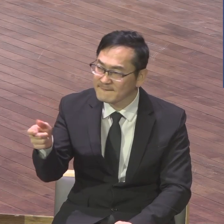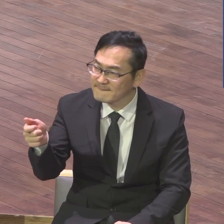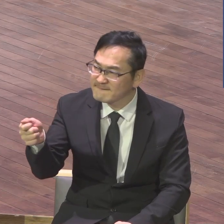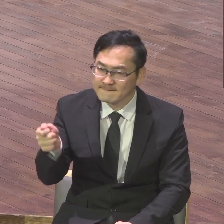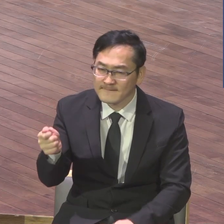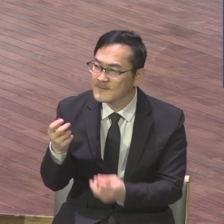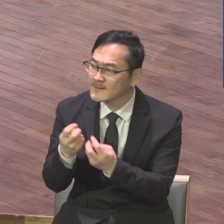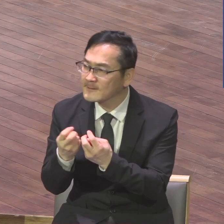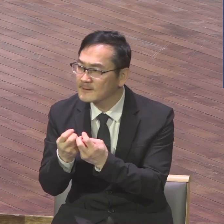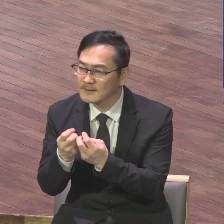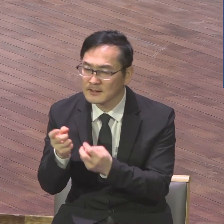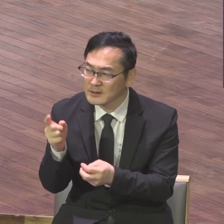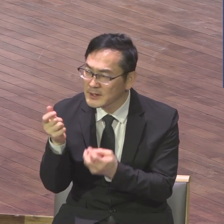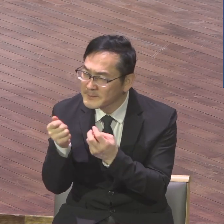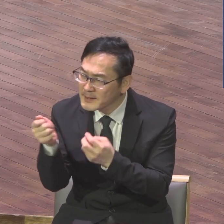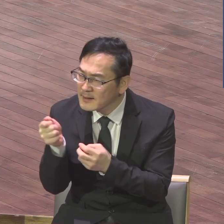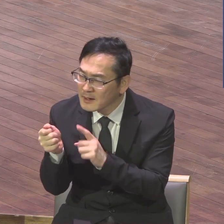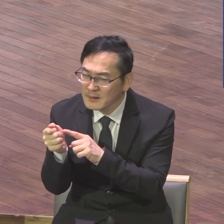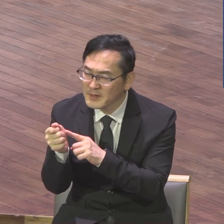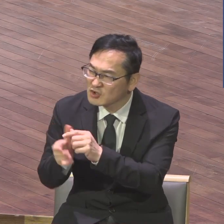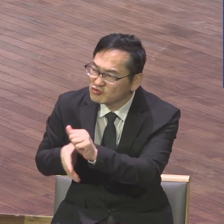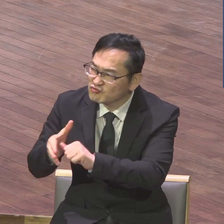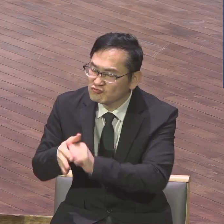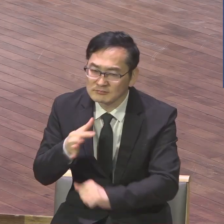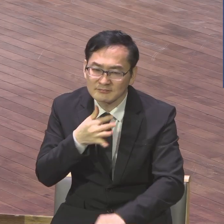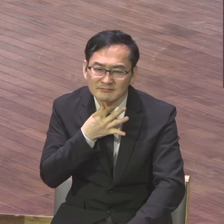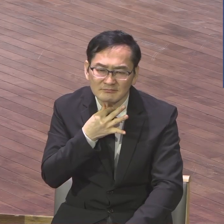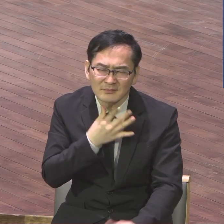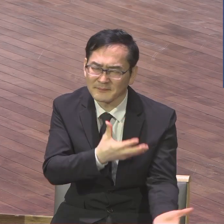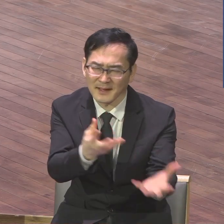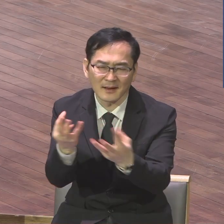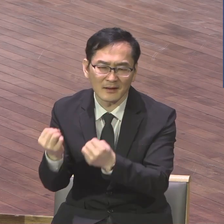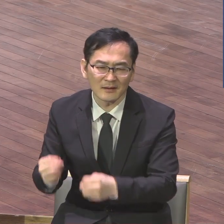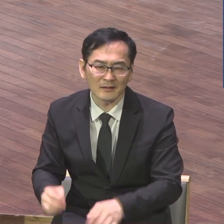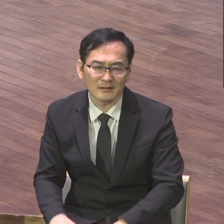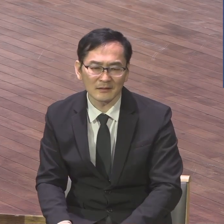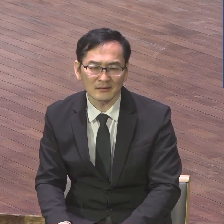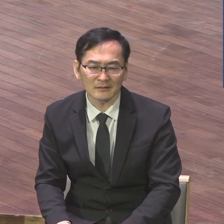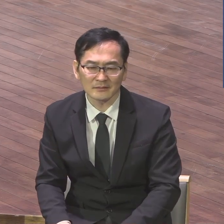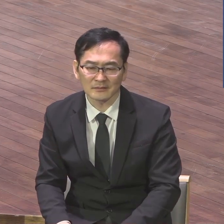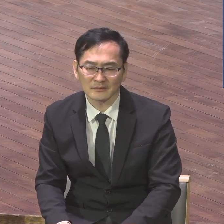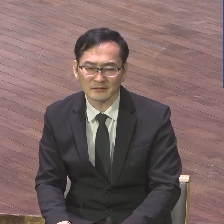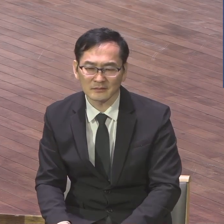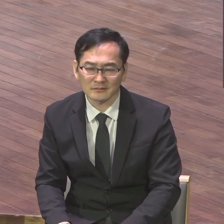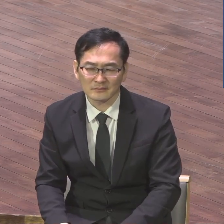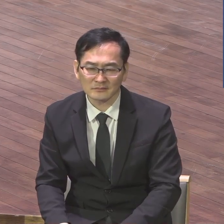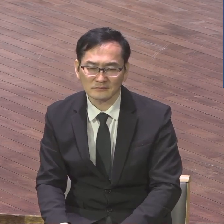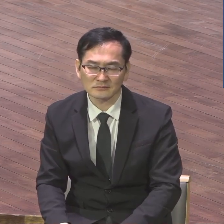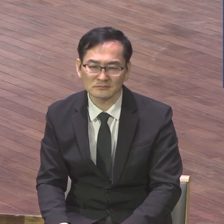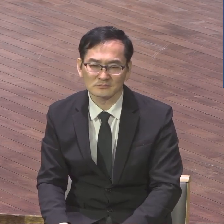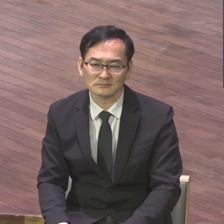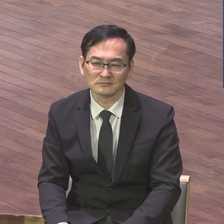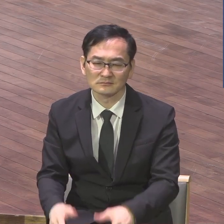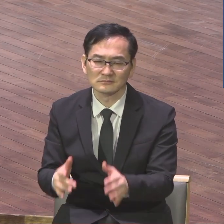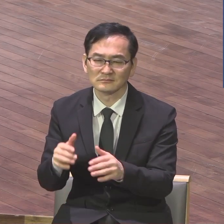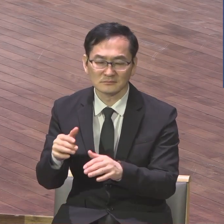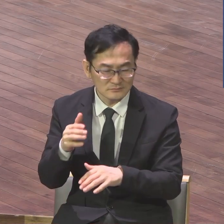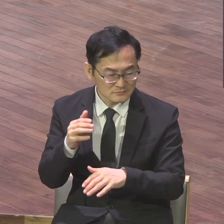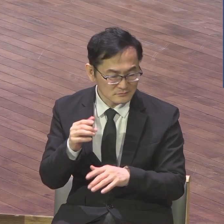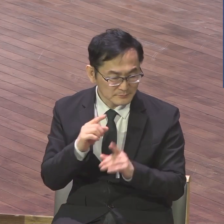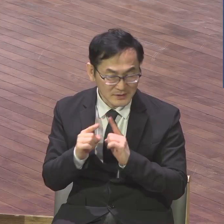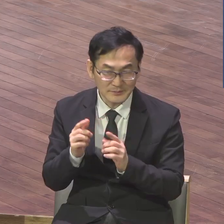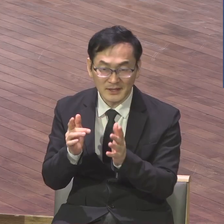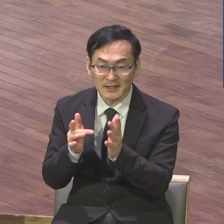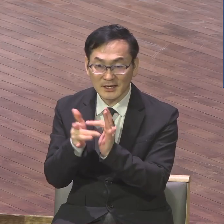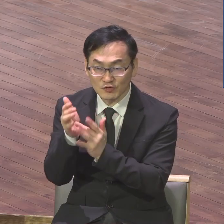그러한 사람들만 많았습니다. 그래서 누가복음 9장 58절에 인자는 머리 둘